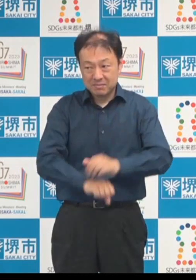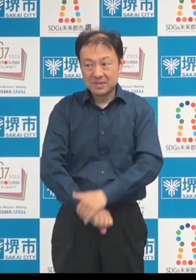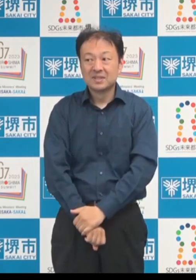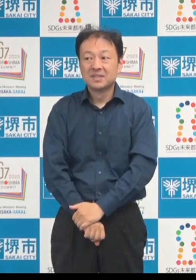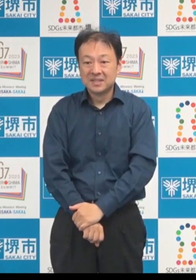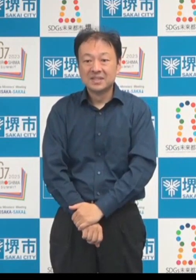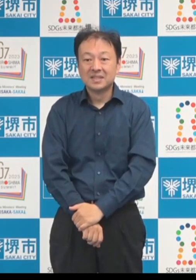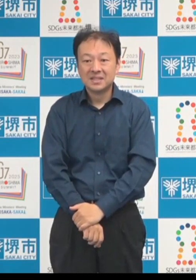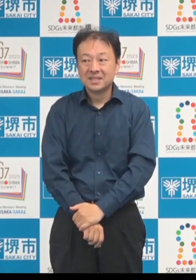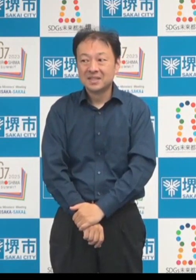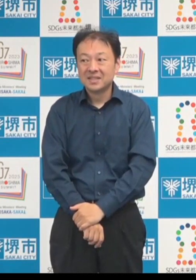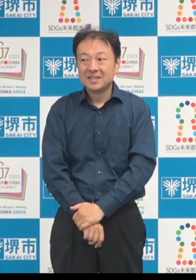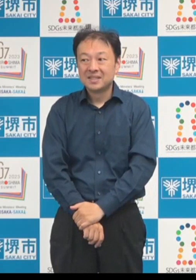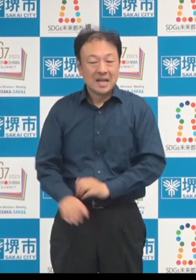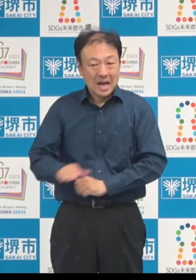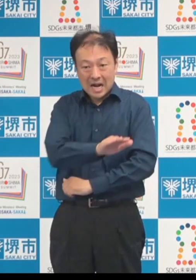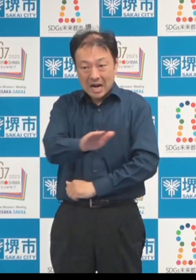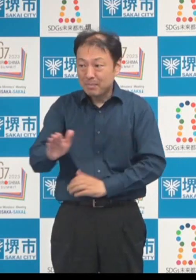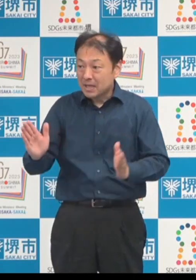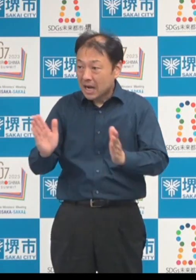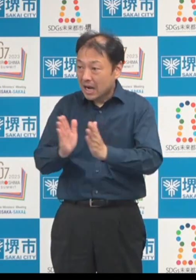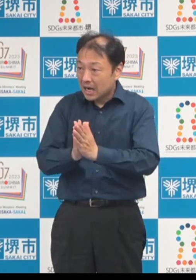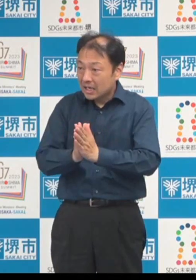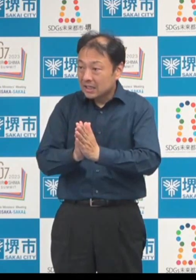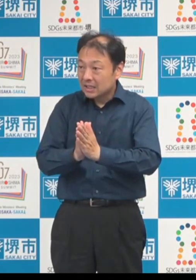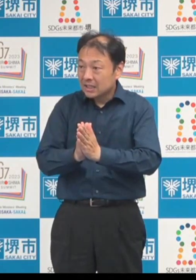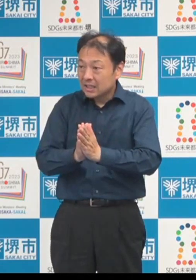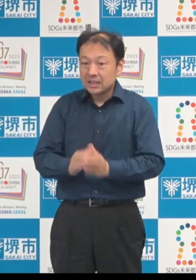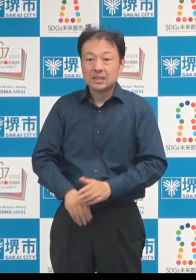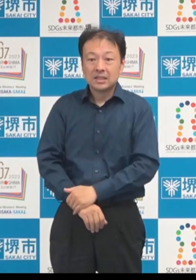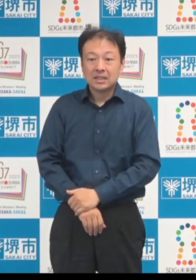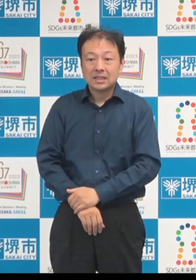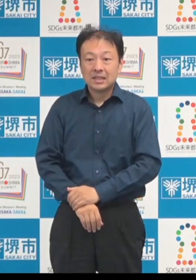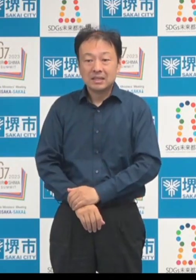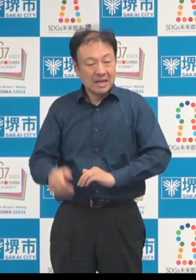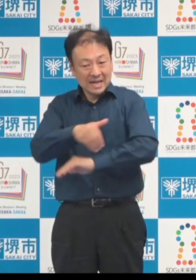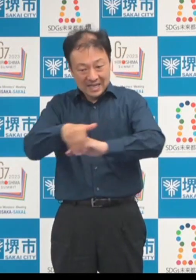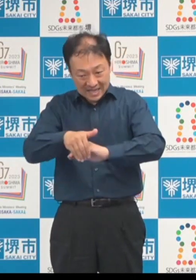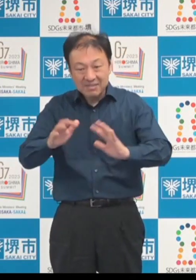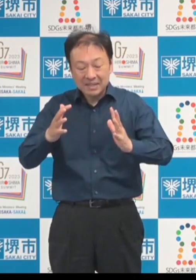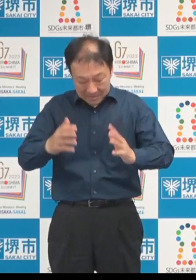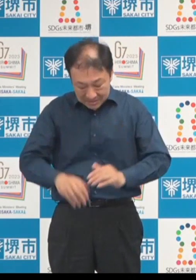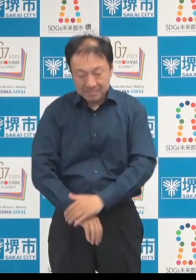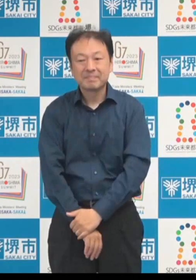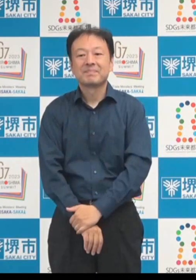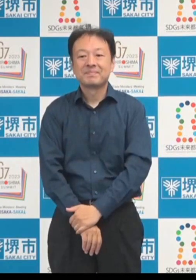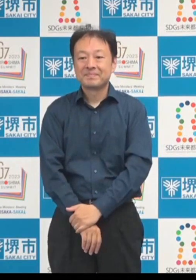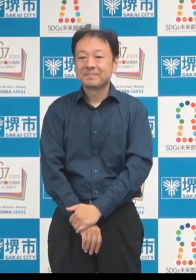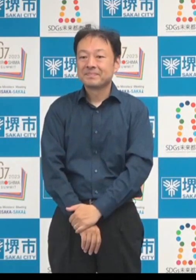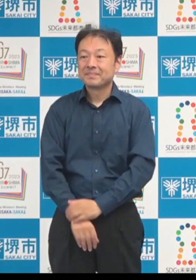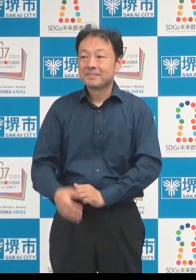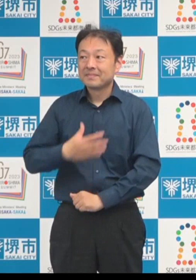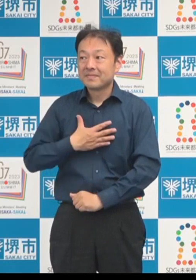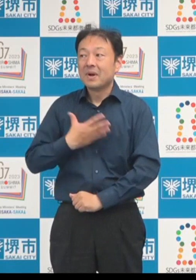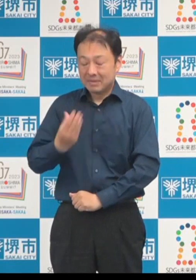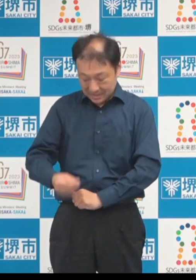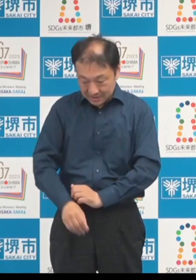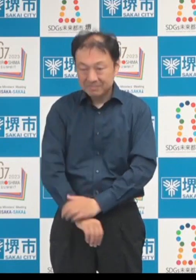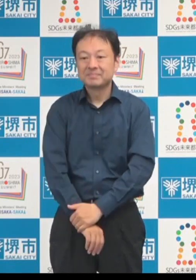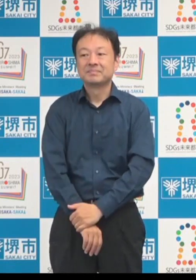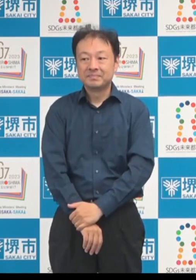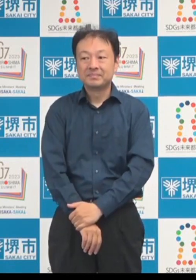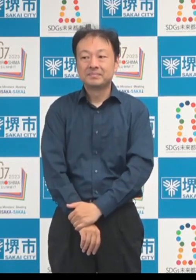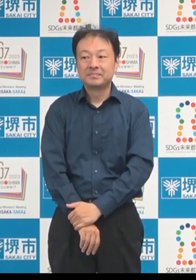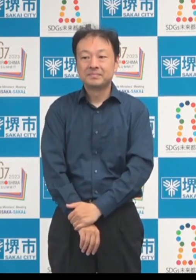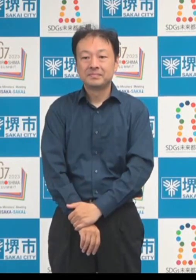ております、はい、 みんな揃って訓練というのは、想定はされてないわけです か。想定しておりません。 お話ありがとうございます。状況が知りたかったのでありがとうござい